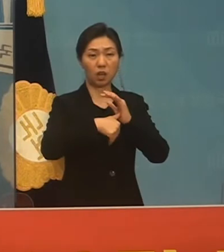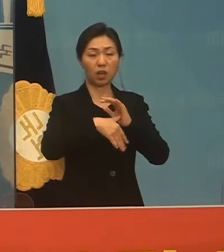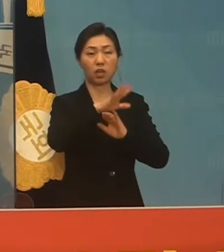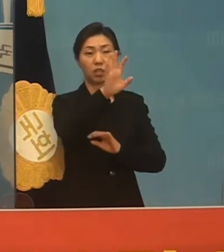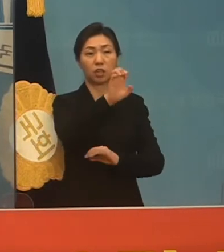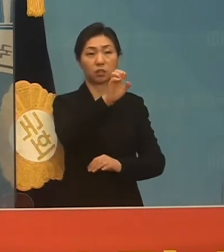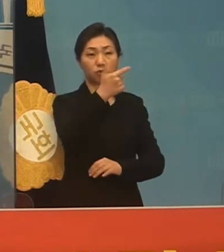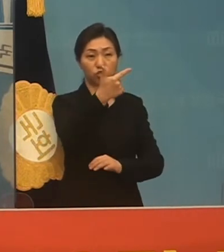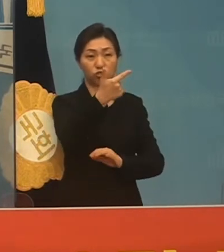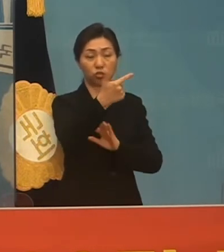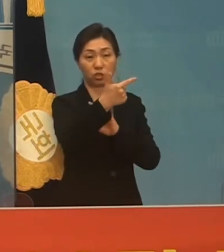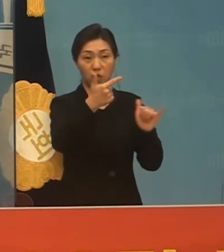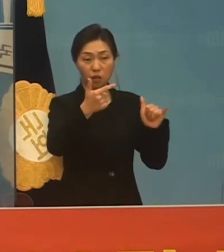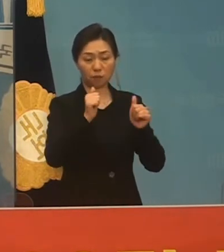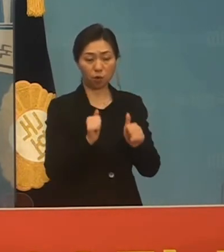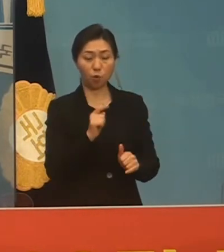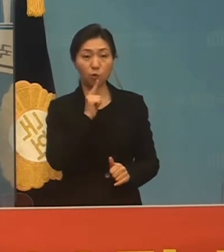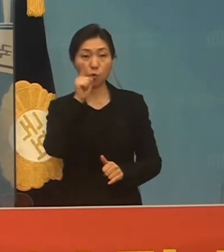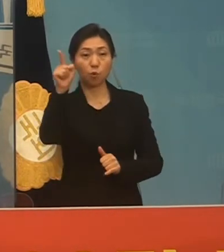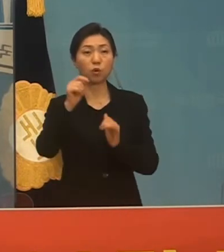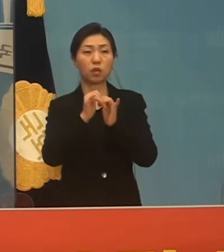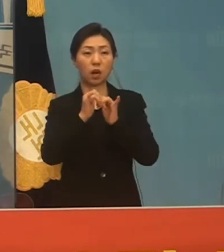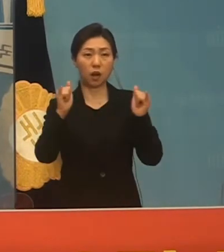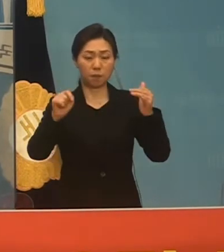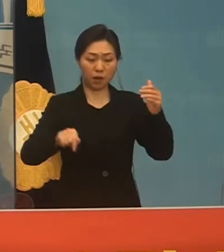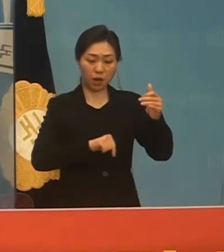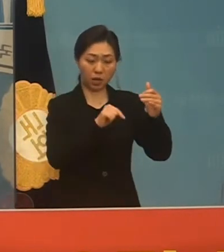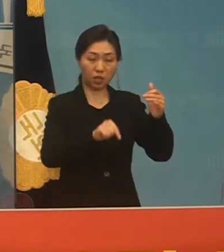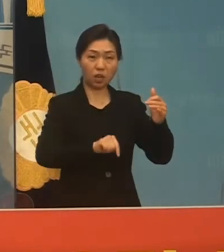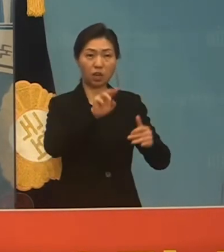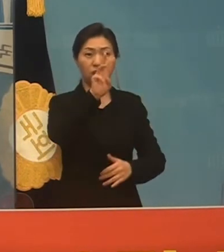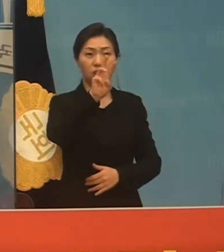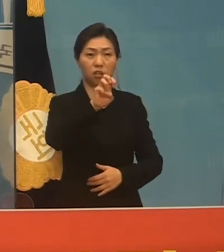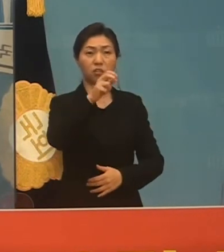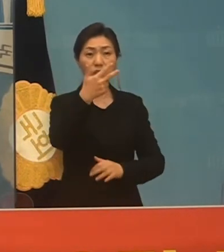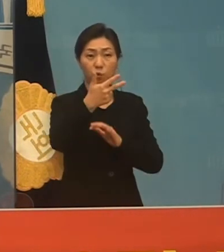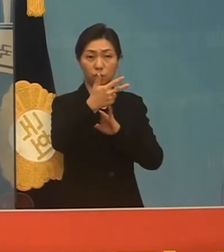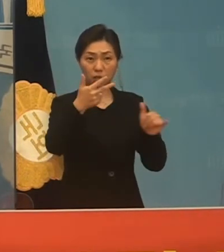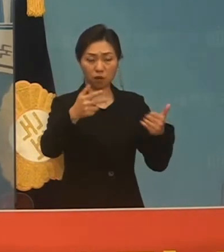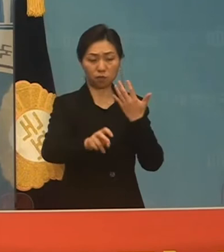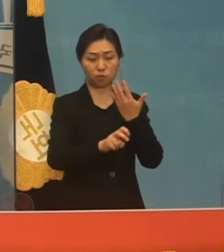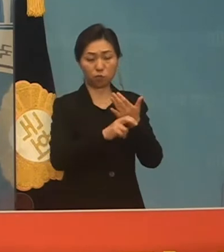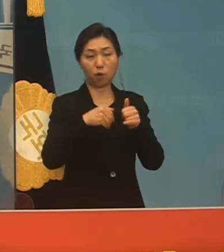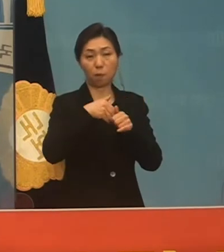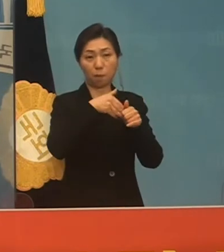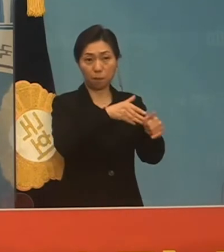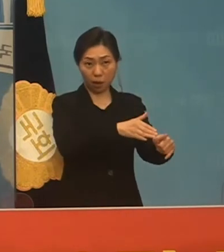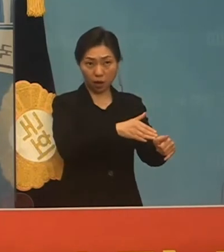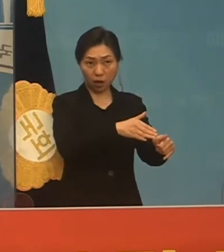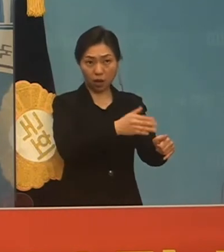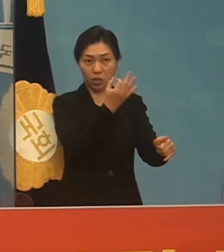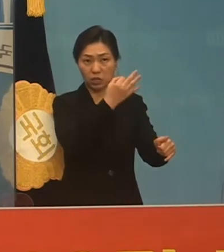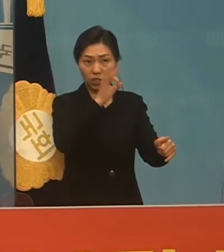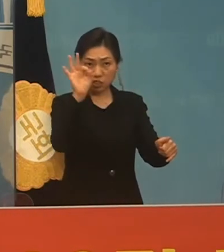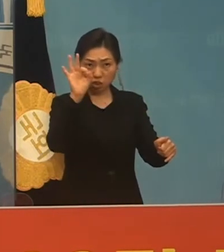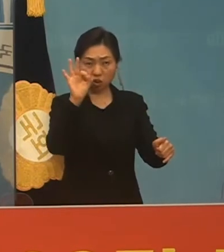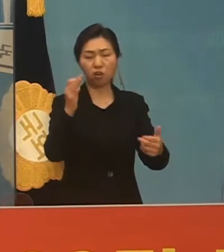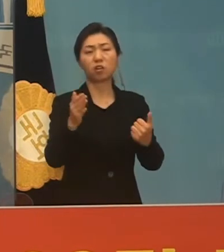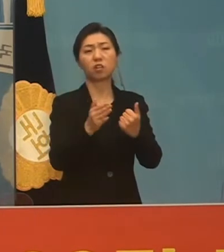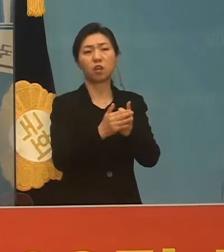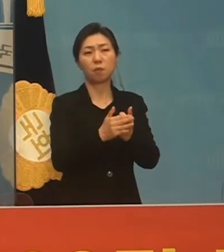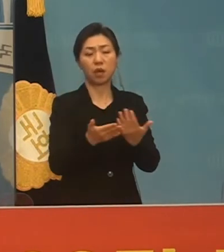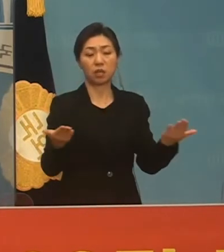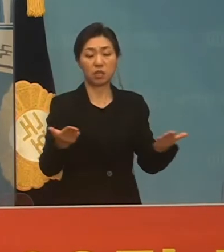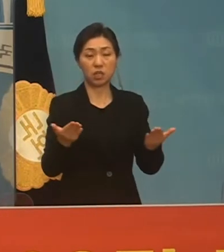46명의 소송 당사자 중 37명이 불법 파견으로 인정받아 근로자 지위 확인의 판결을